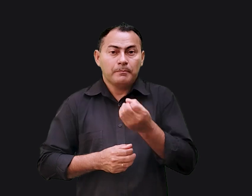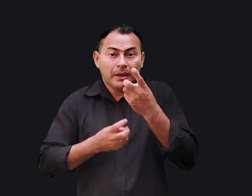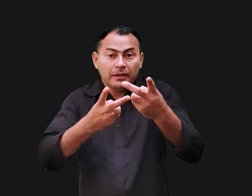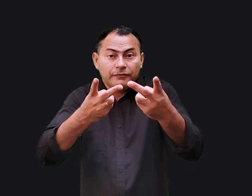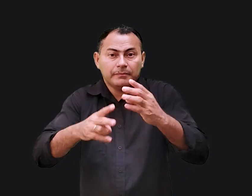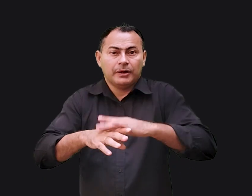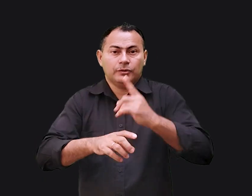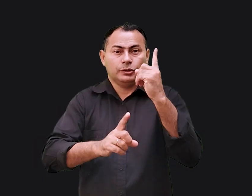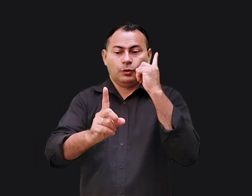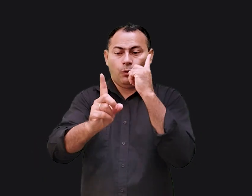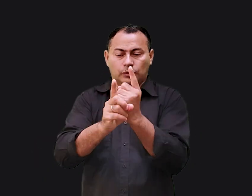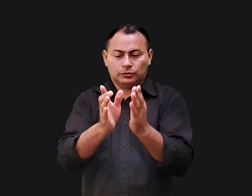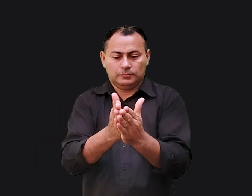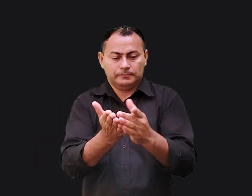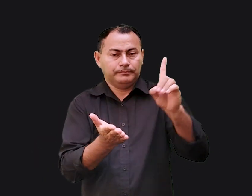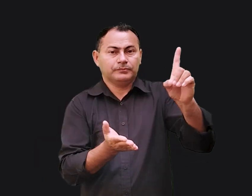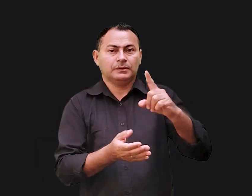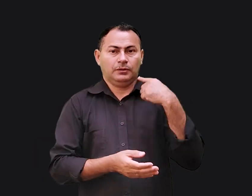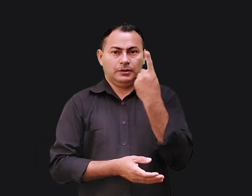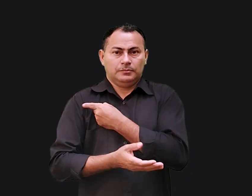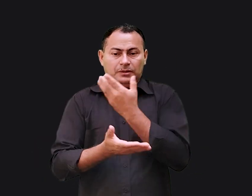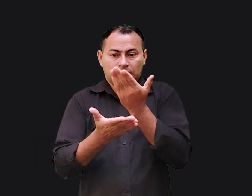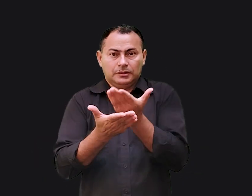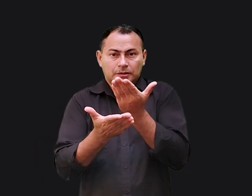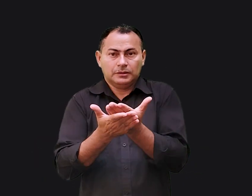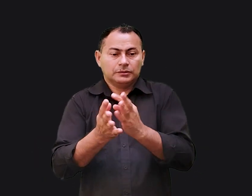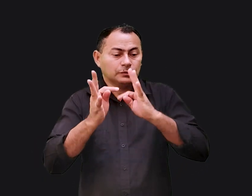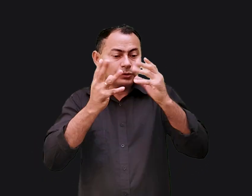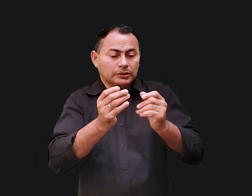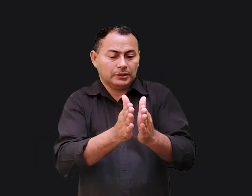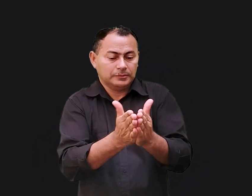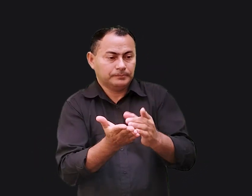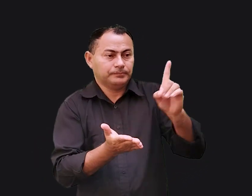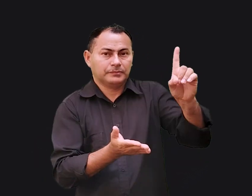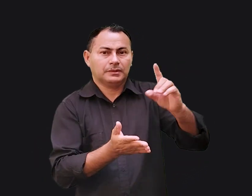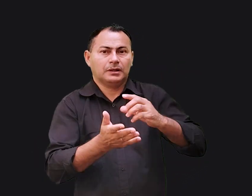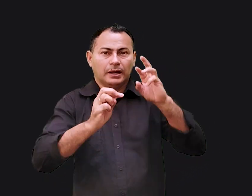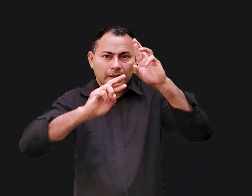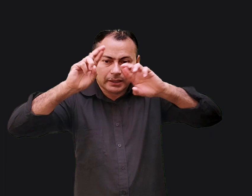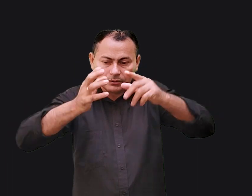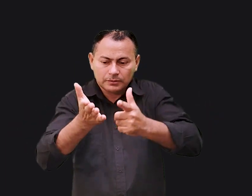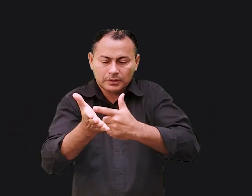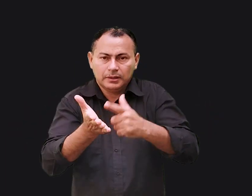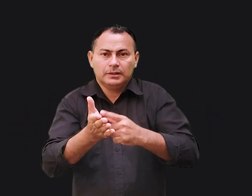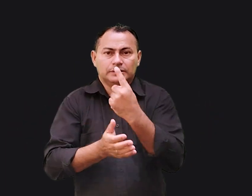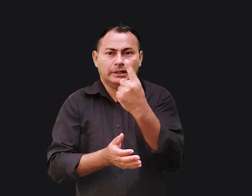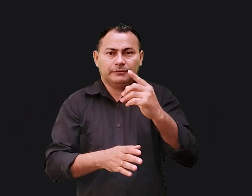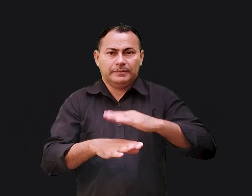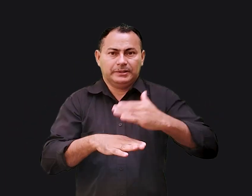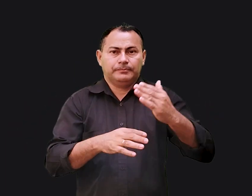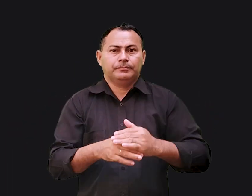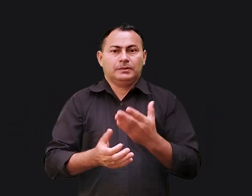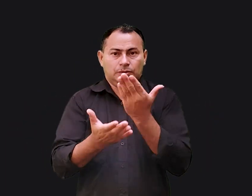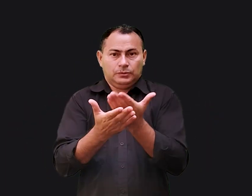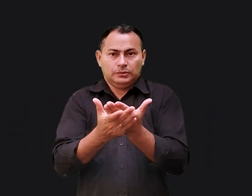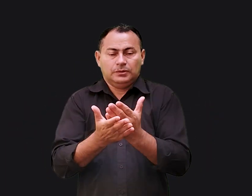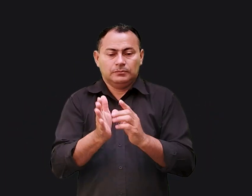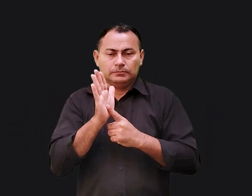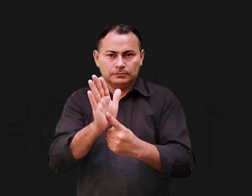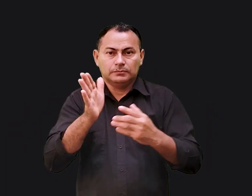Bem-vindo a mais um Encontro com a Palavra. Estamos fazendo um estudo de toda a Bíblia, analisando um livro de cada vez. Nosso estudo já nos trouxe até